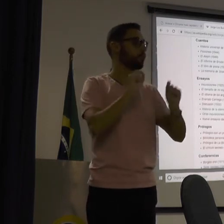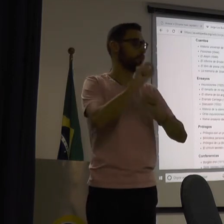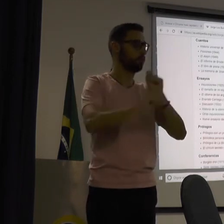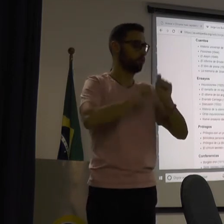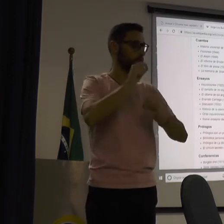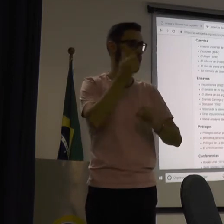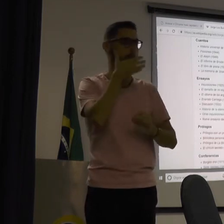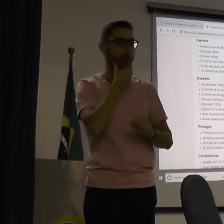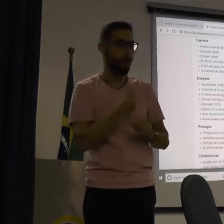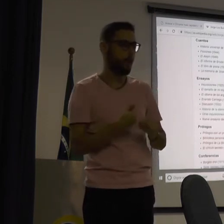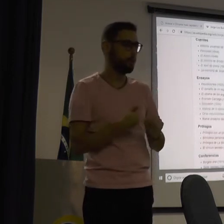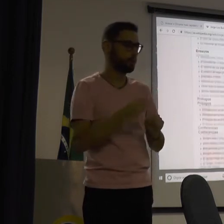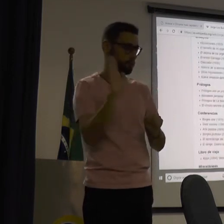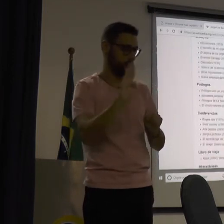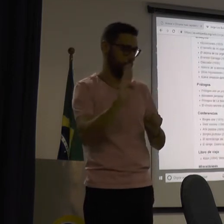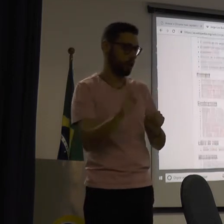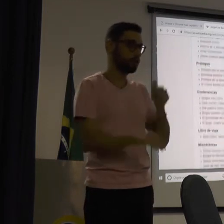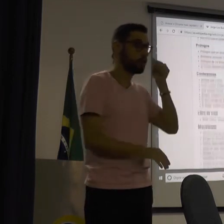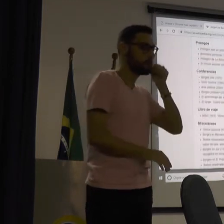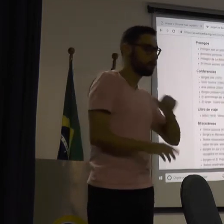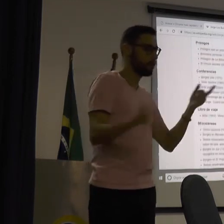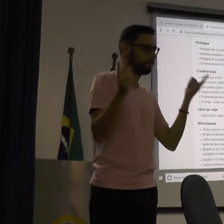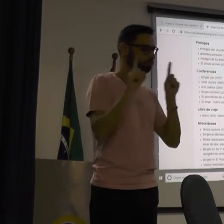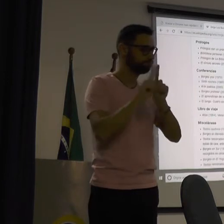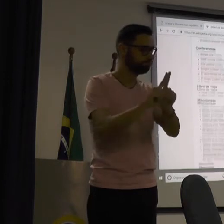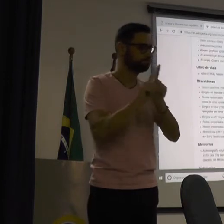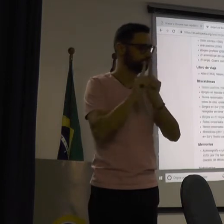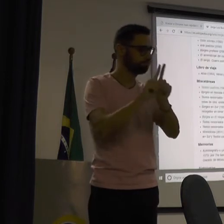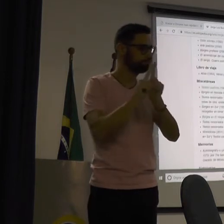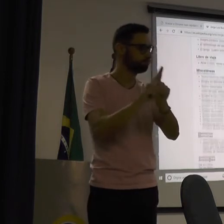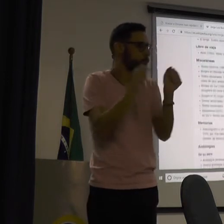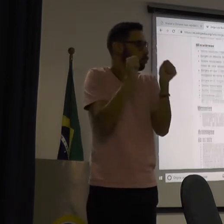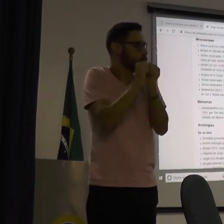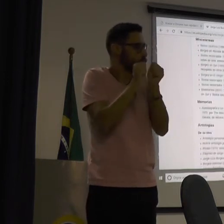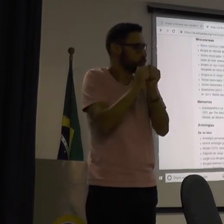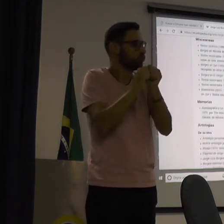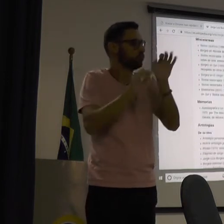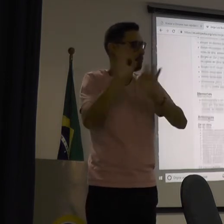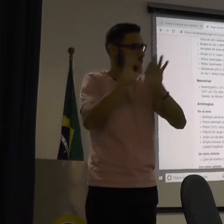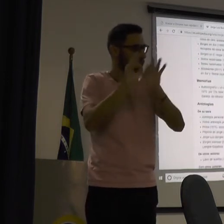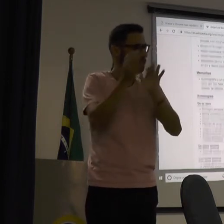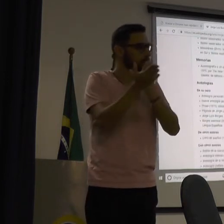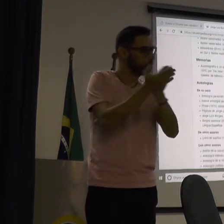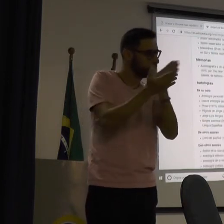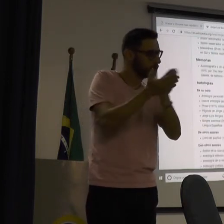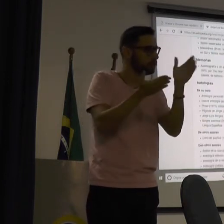Não sei se aparece mais para baixo, de repente em colaboração, miscelânea,